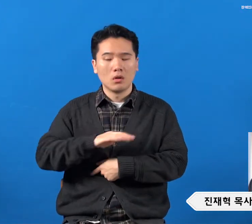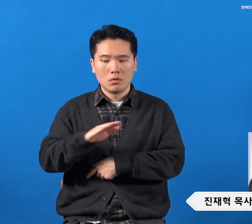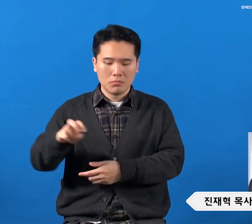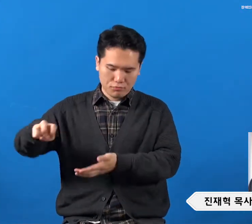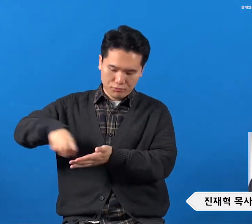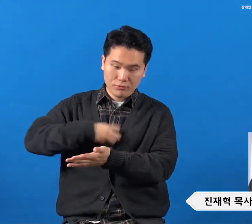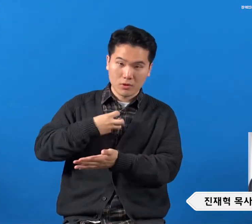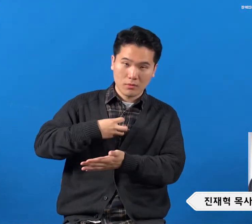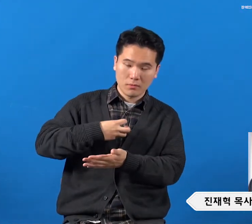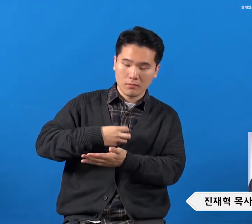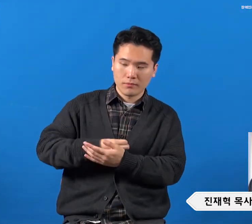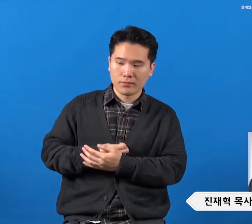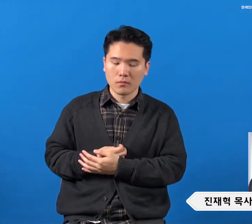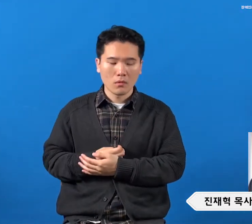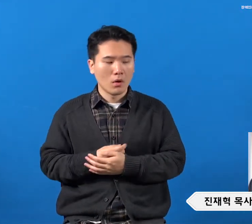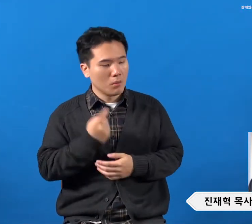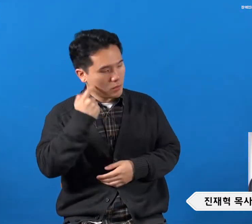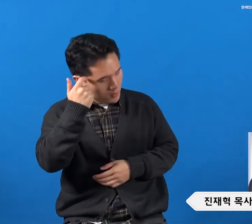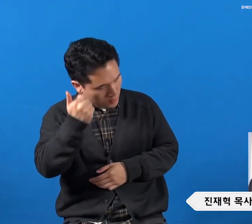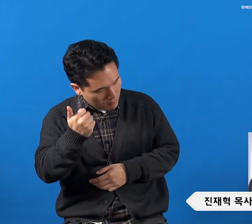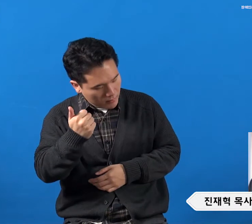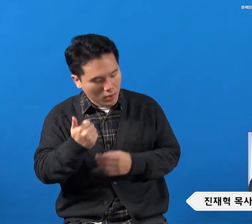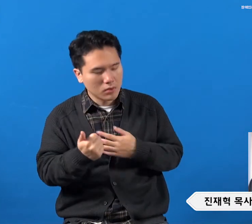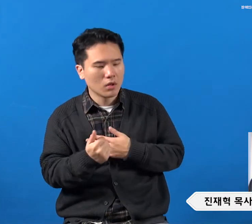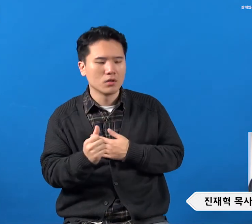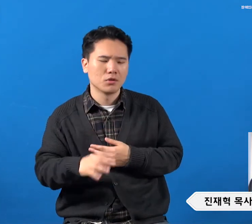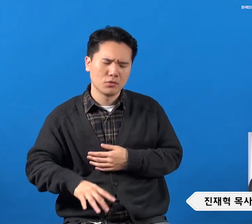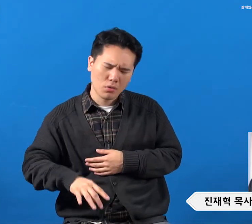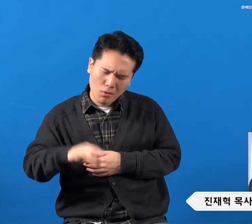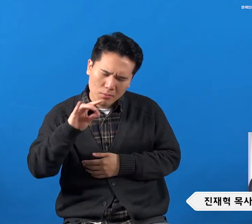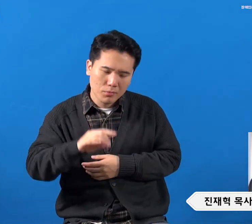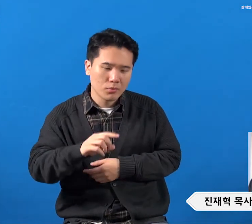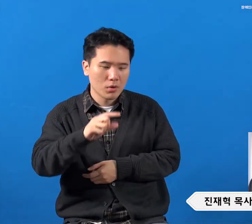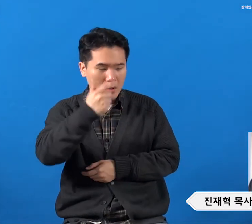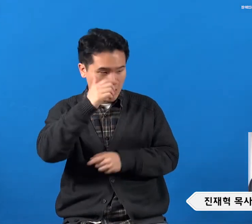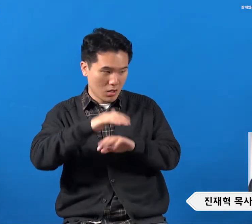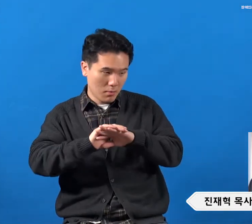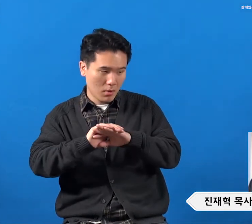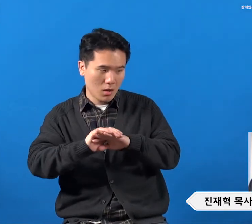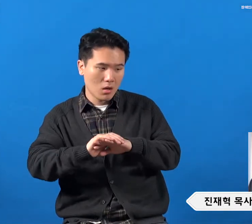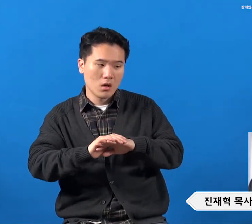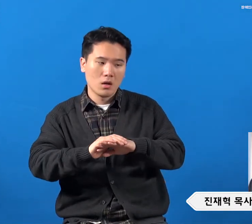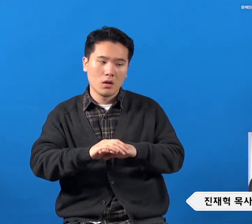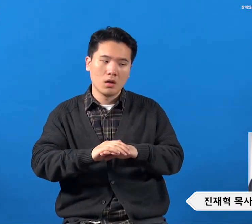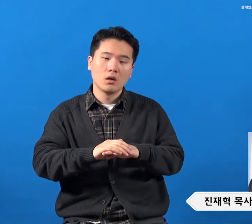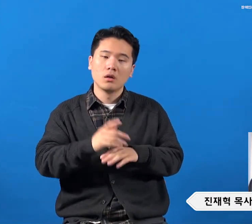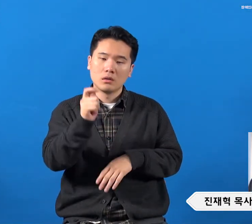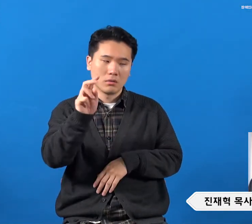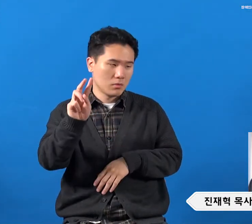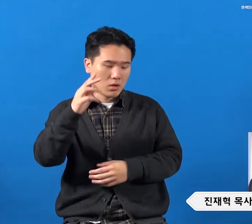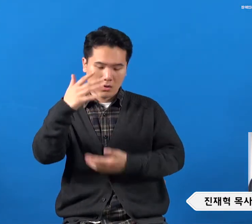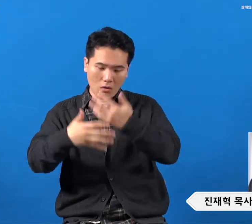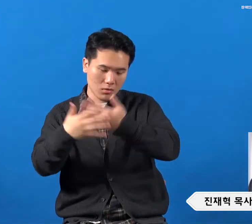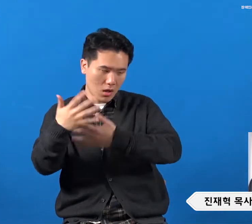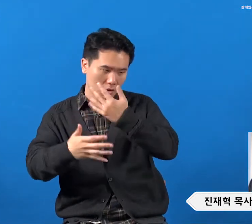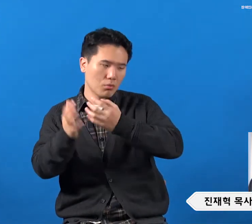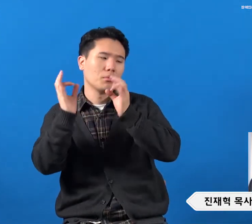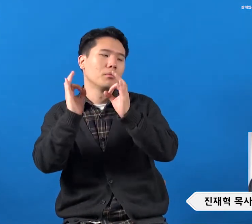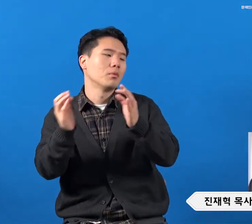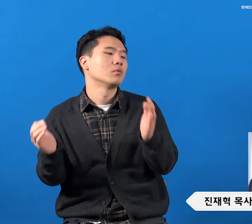이렇게 이야기합니다. 목사님, 제가 처음으로 영상으로 예배를 드렸습니다. 그런데 영상으로